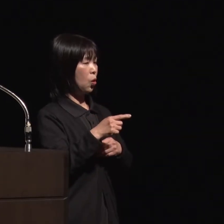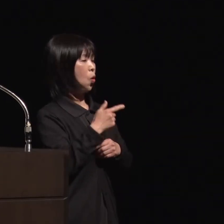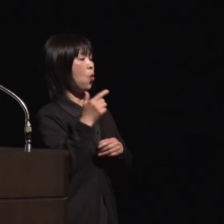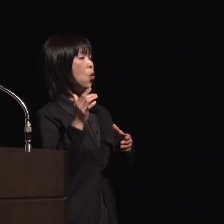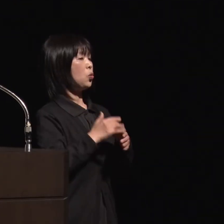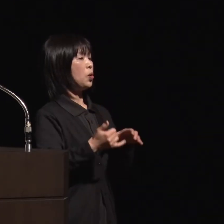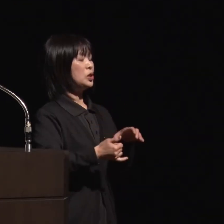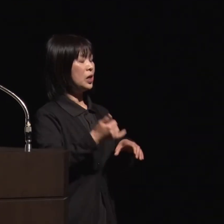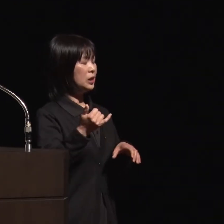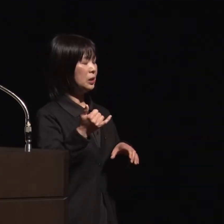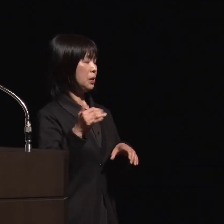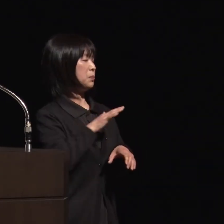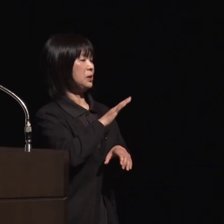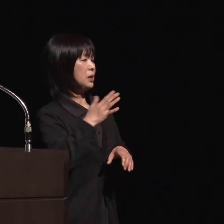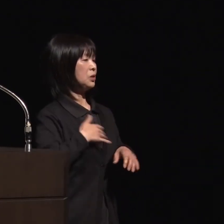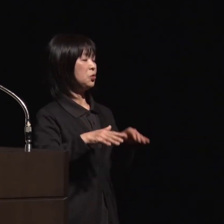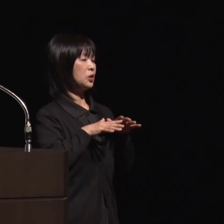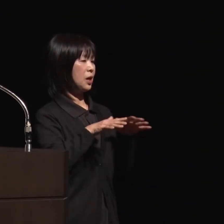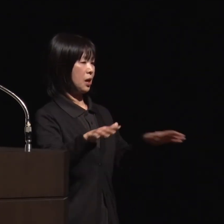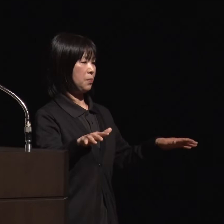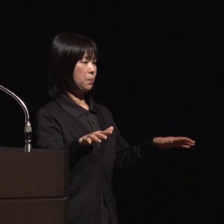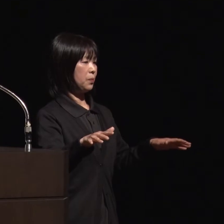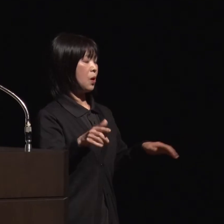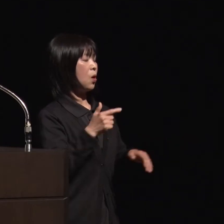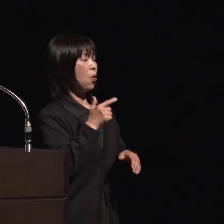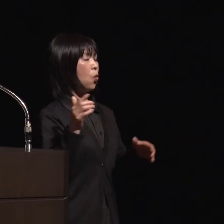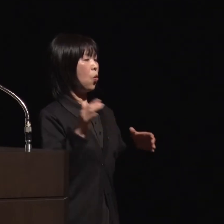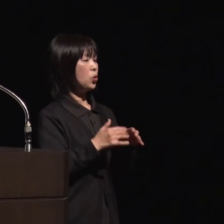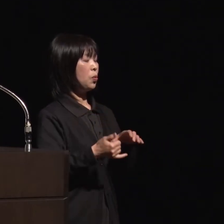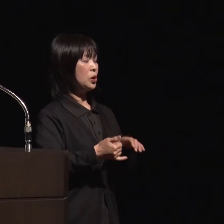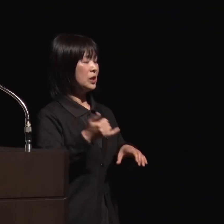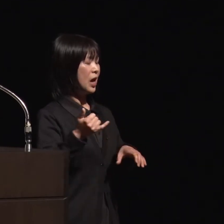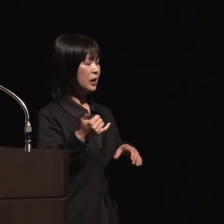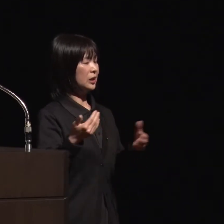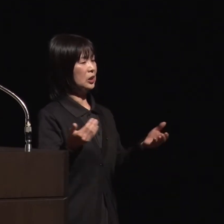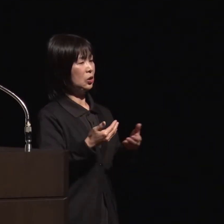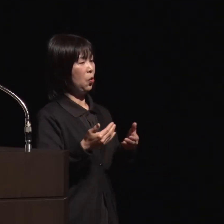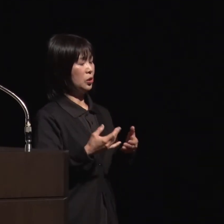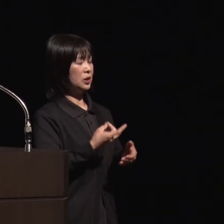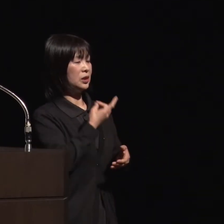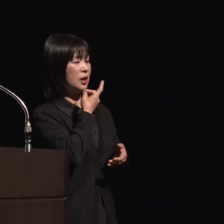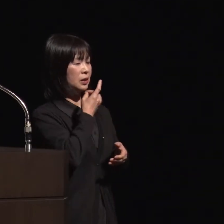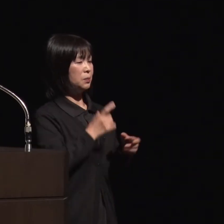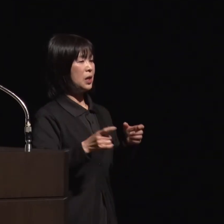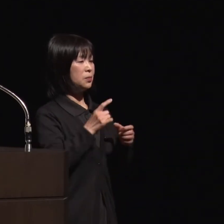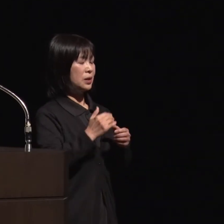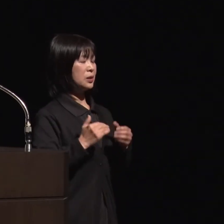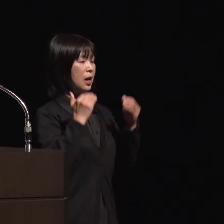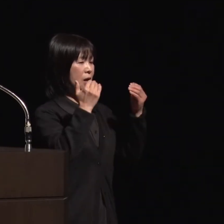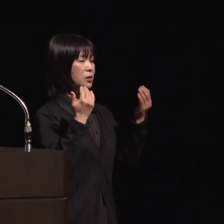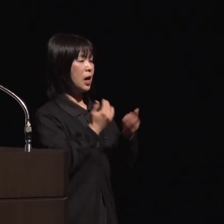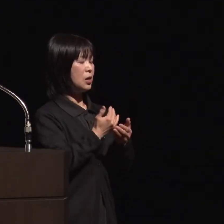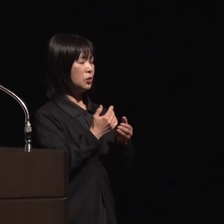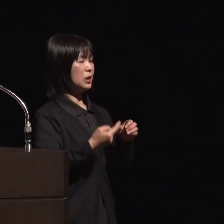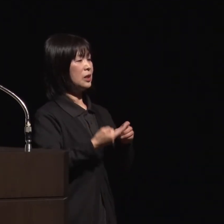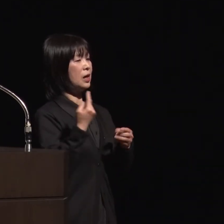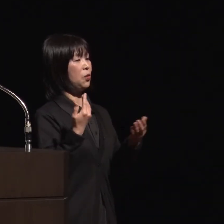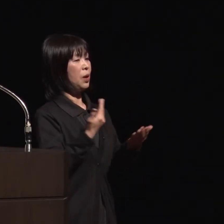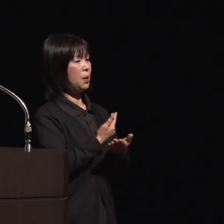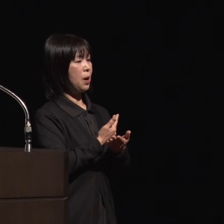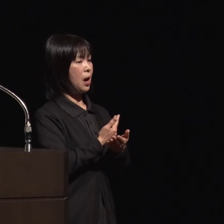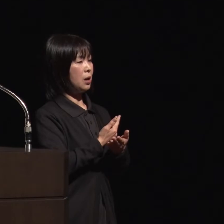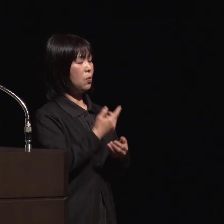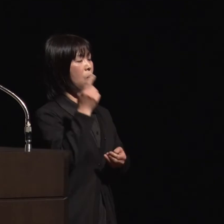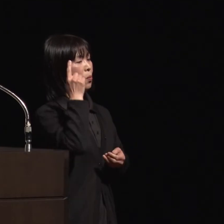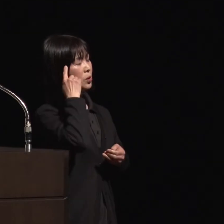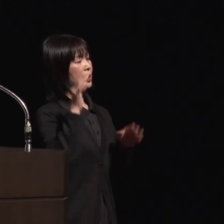てより広く周知され、大友氏遺跡事業に対する期待がますます高まる機会となればとの思